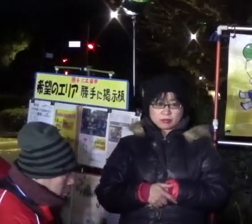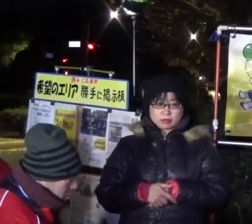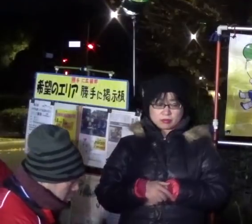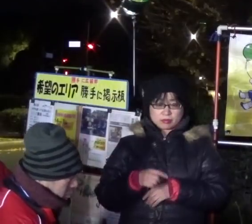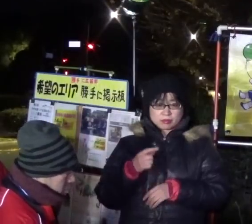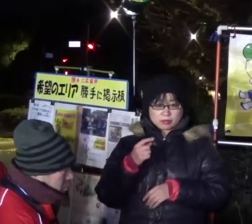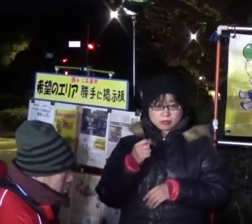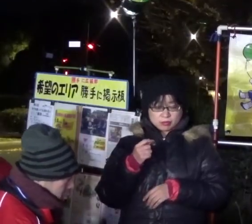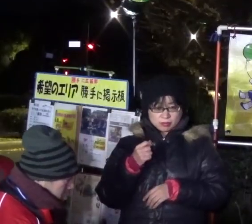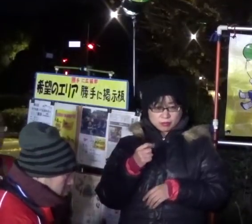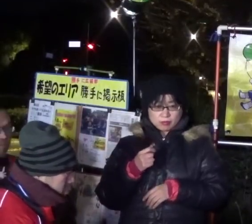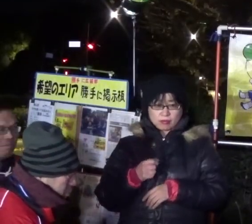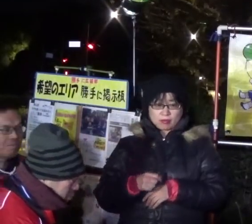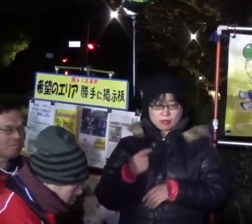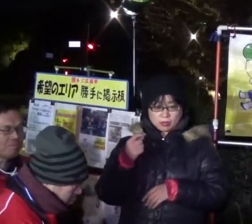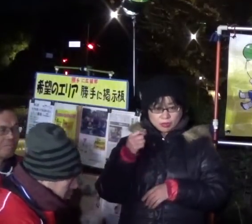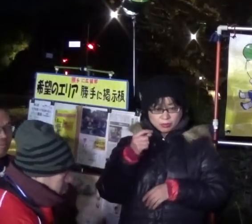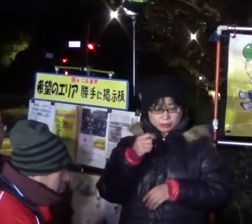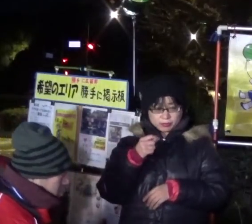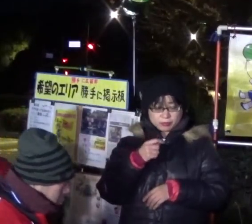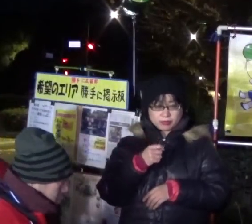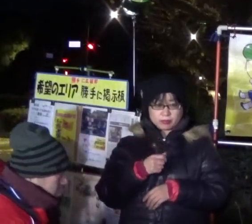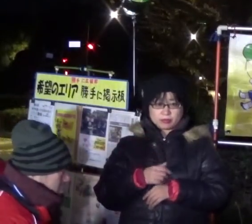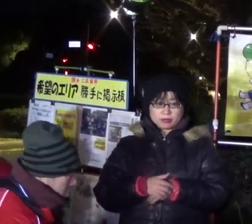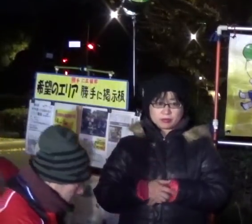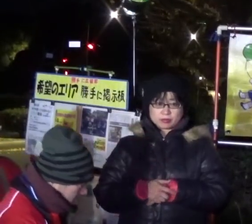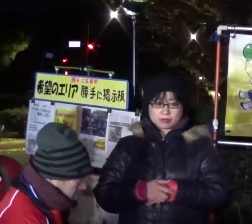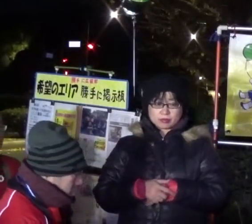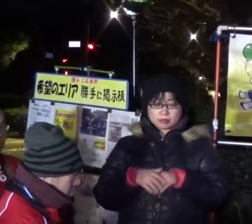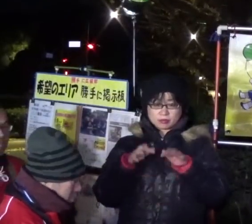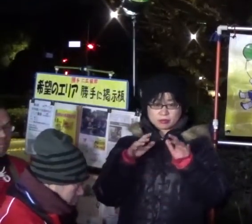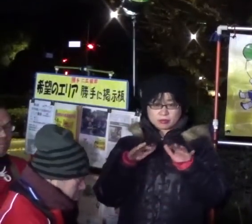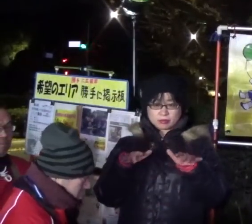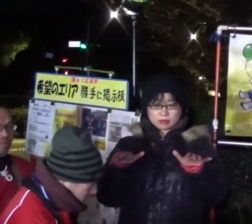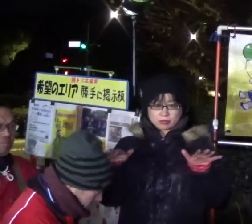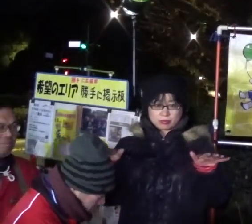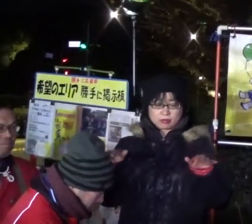少しずつ少しずつ響いてる。